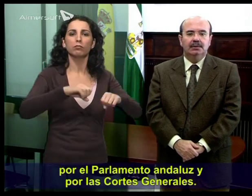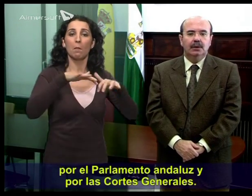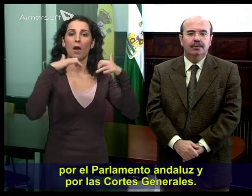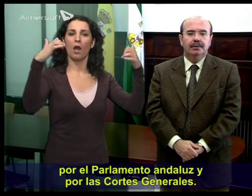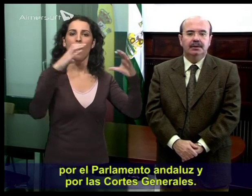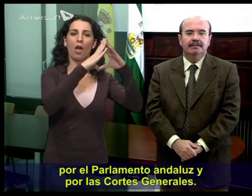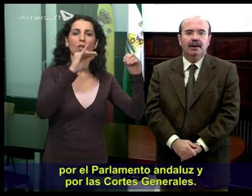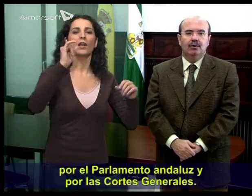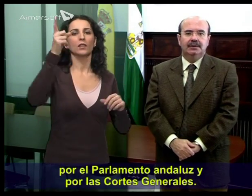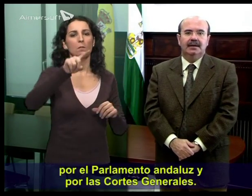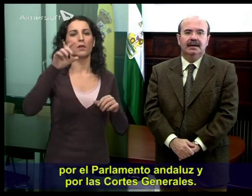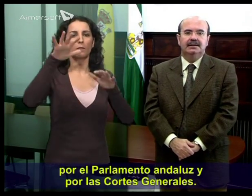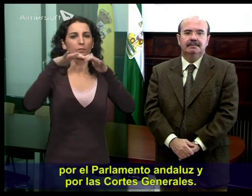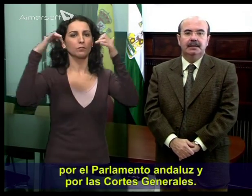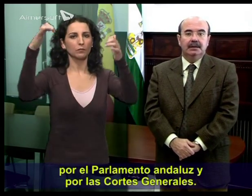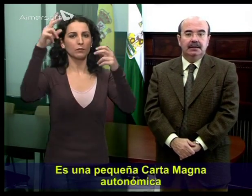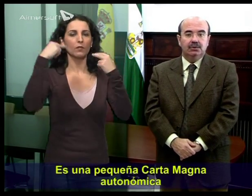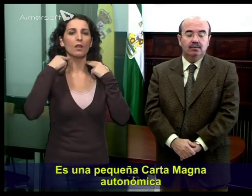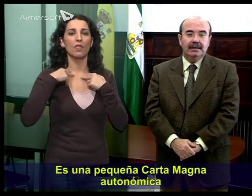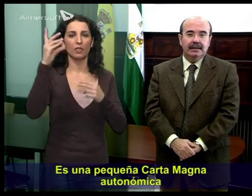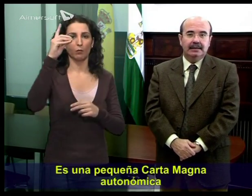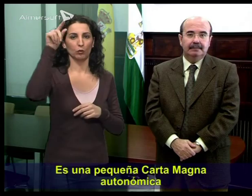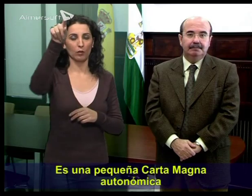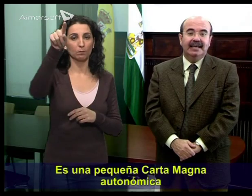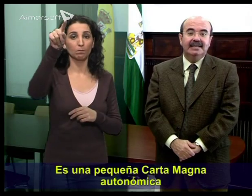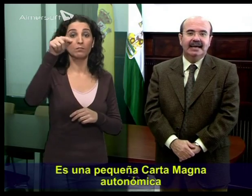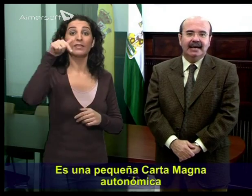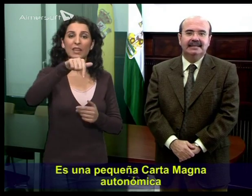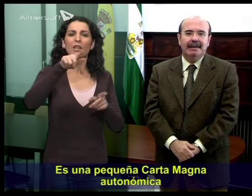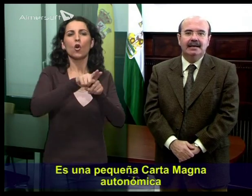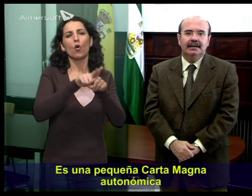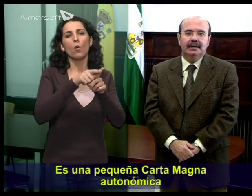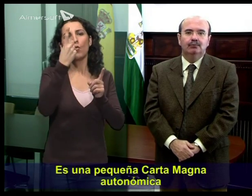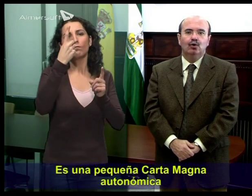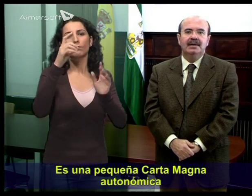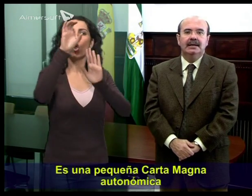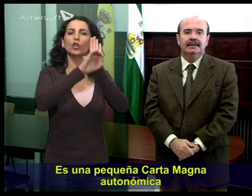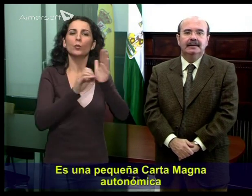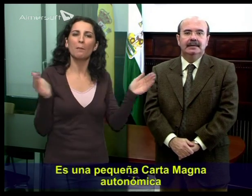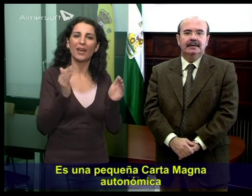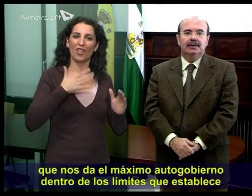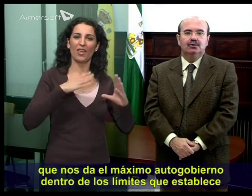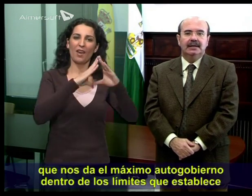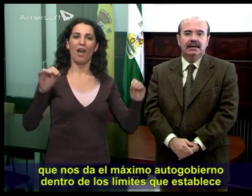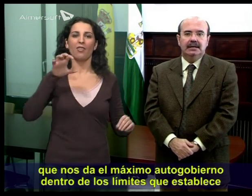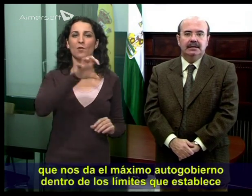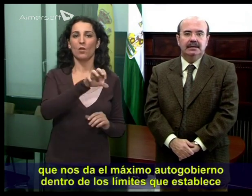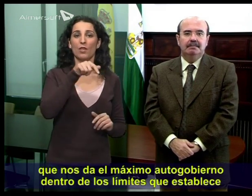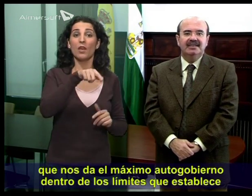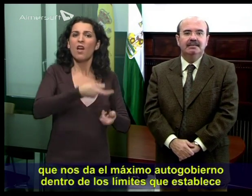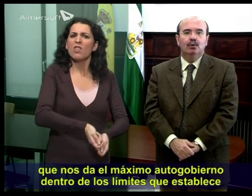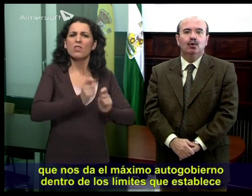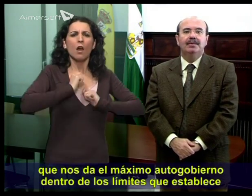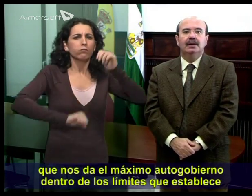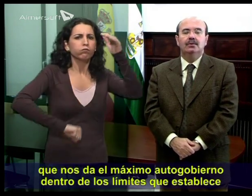el Parlamento andaluz y por las Cortes Generales. Es una pequeña carta magna autonómica que nos da